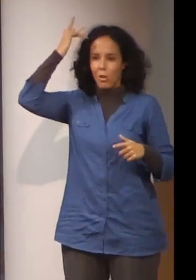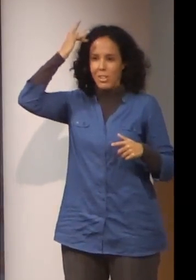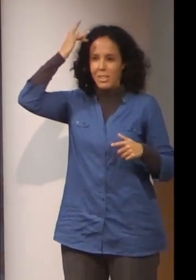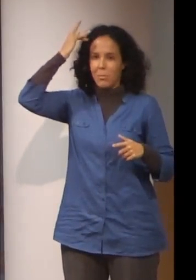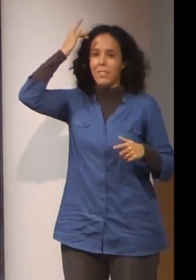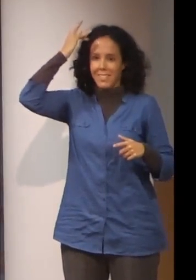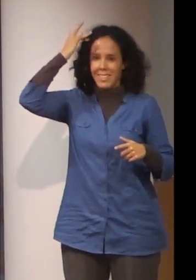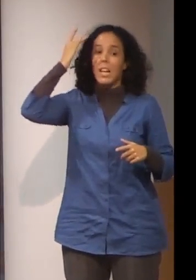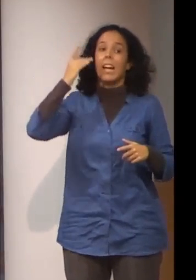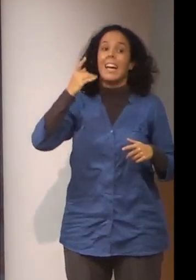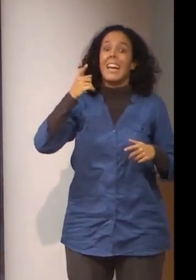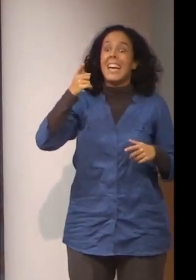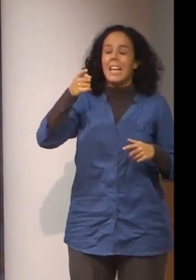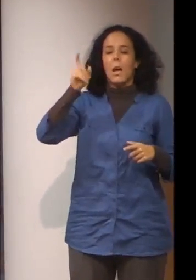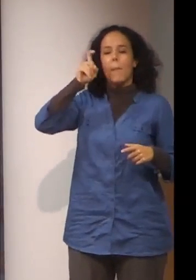Lingüística cognitiva.